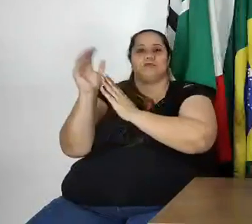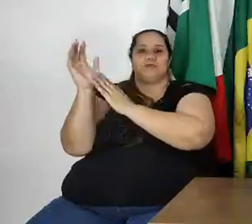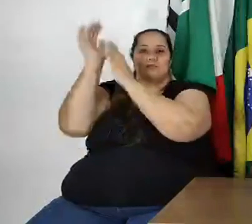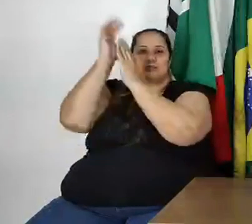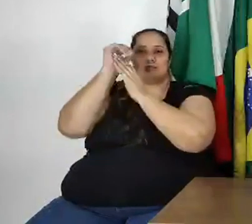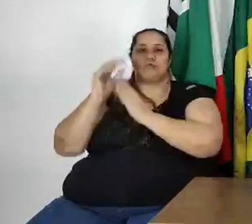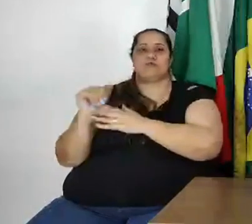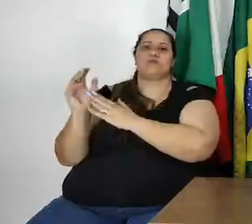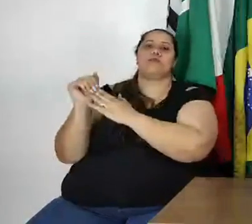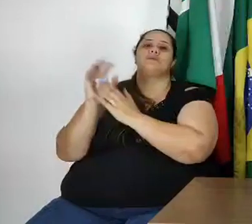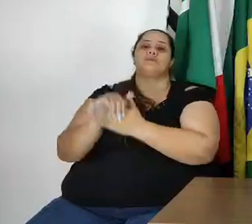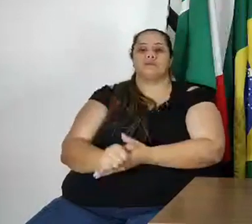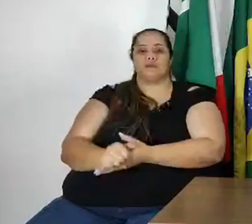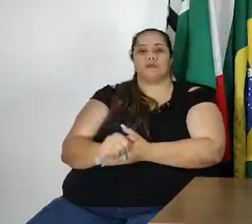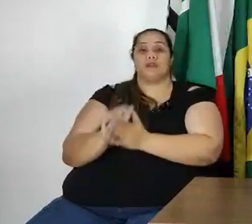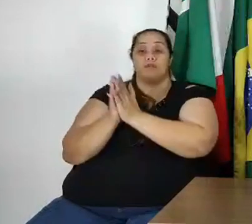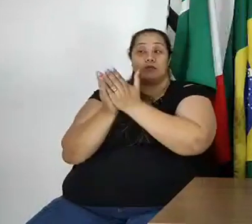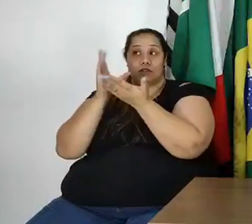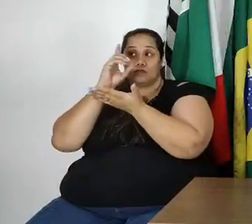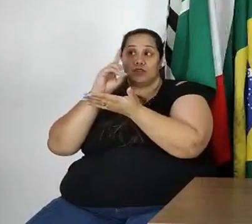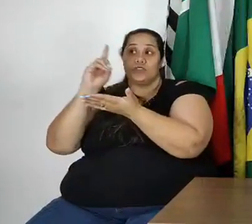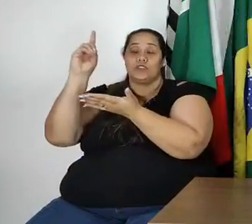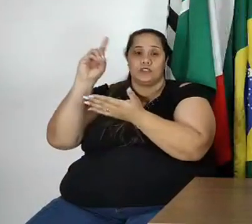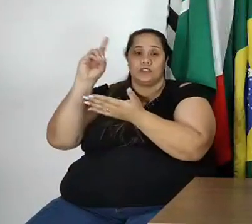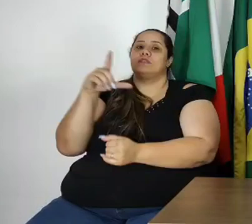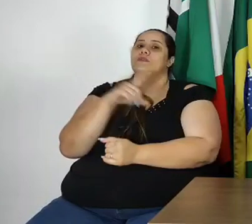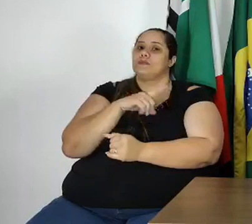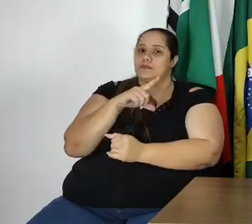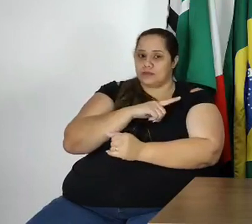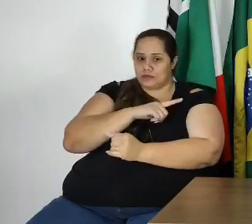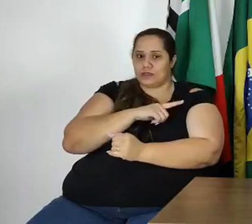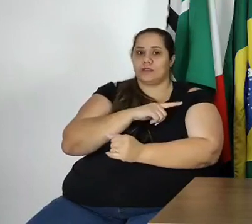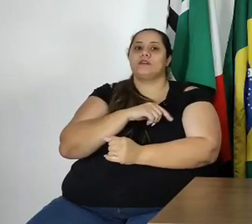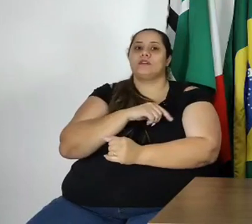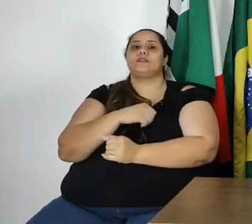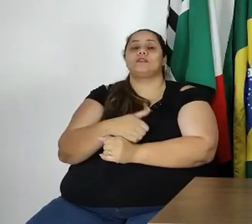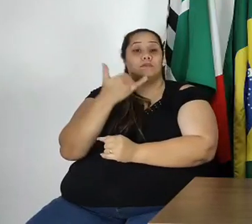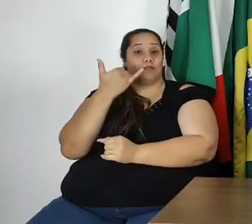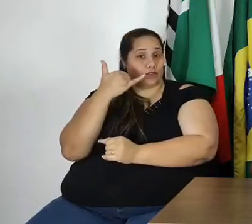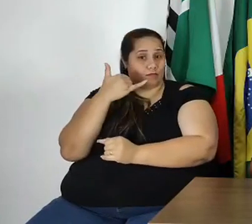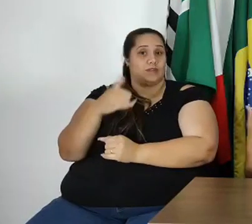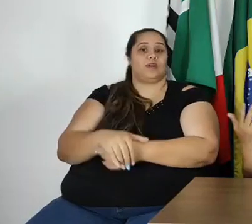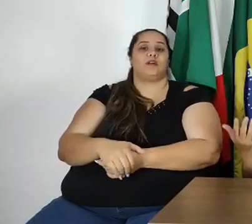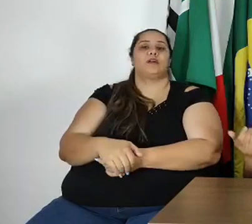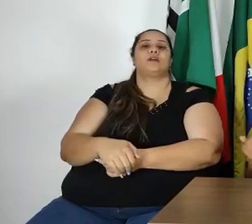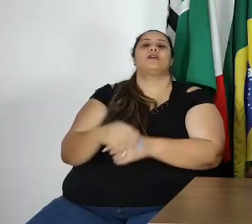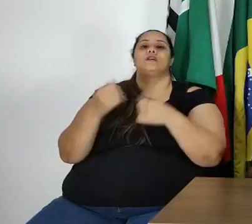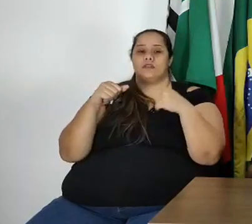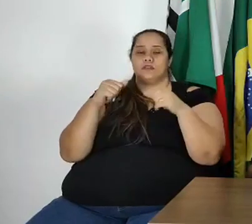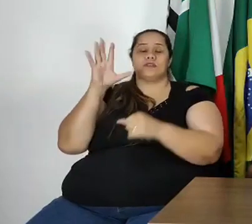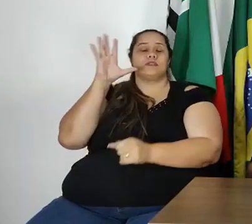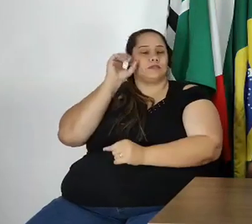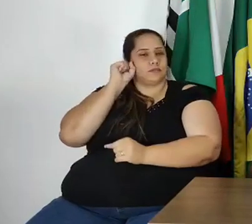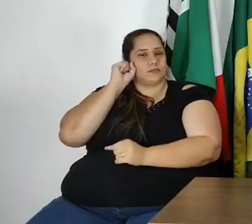ouvindo a palavra de Deus. A Bíblia online, ela também tem áudio, então se quiser, vai